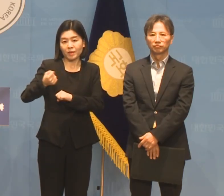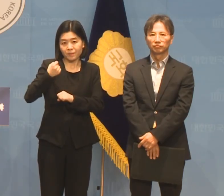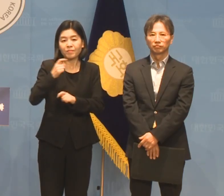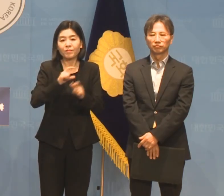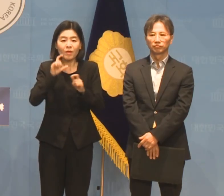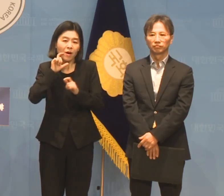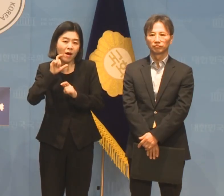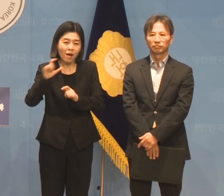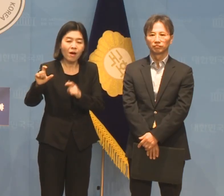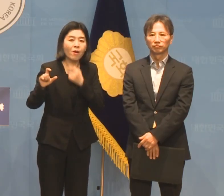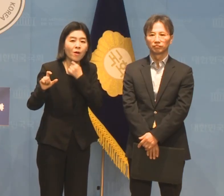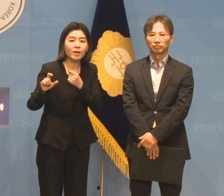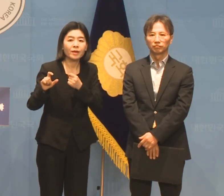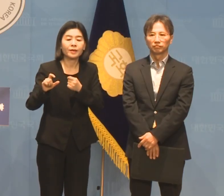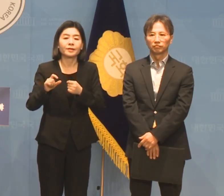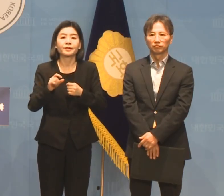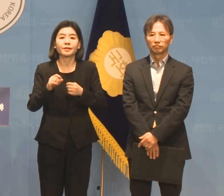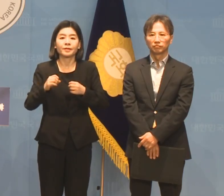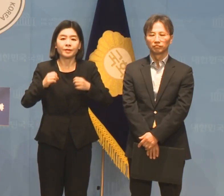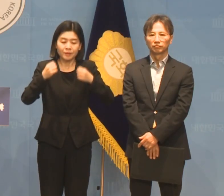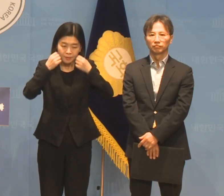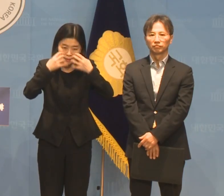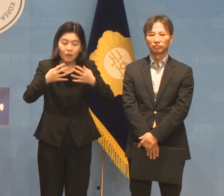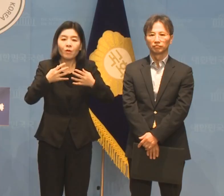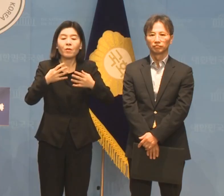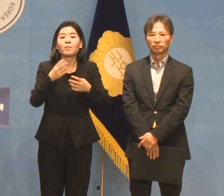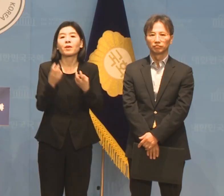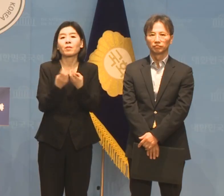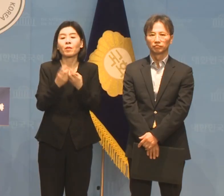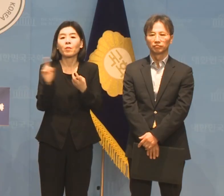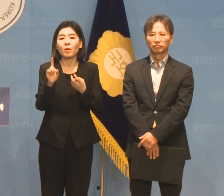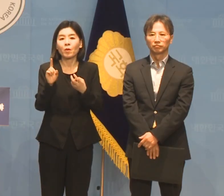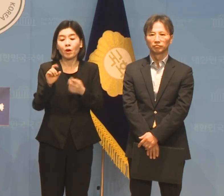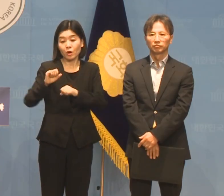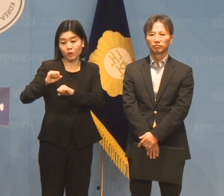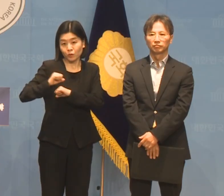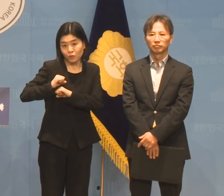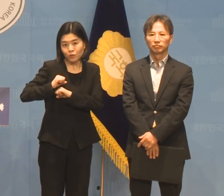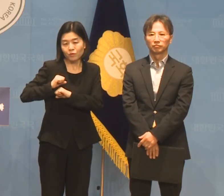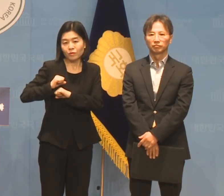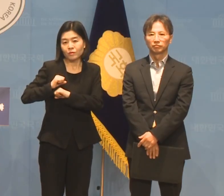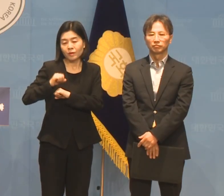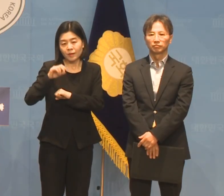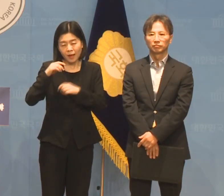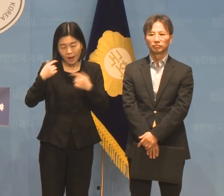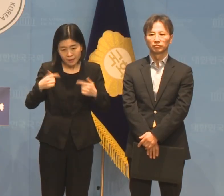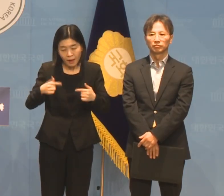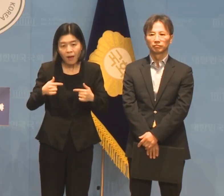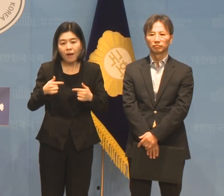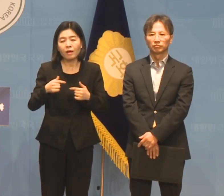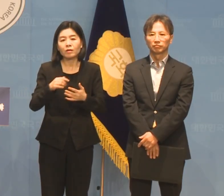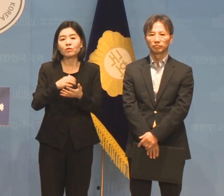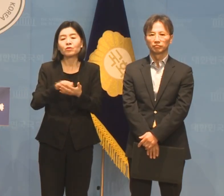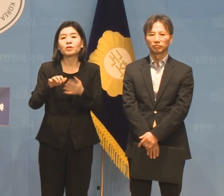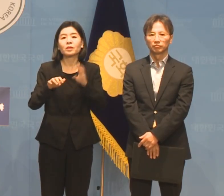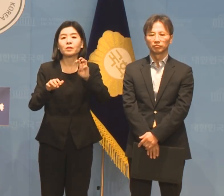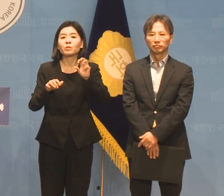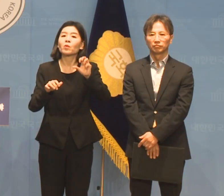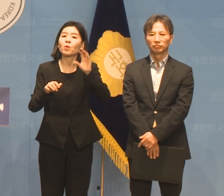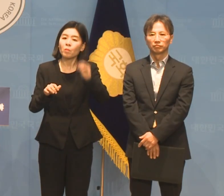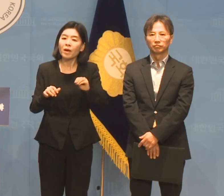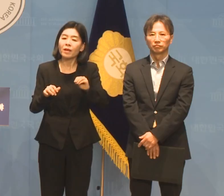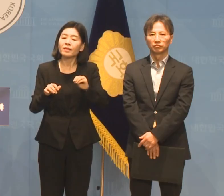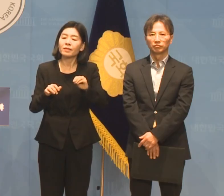대응이 필요합니다. 상비 병력 규모를 35만 명을 목표로 단계적으로 감축하고